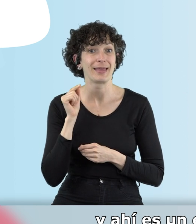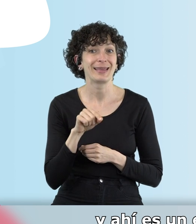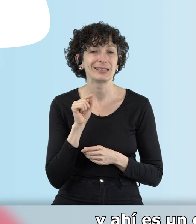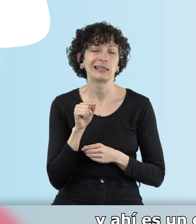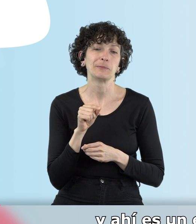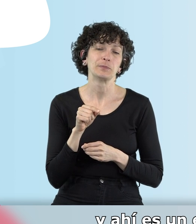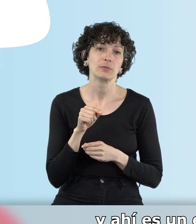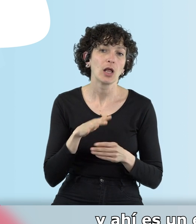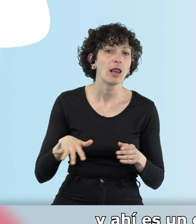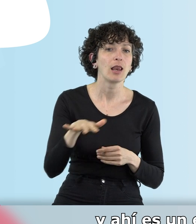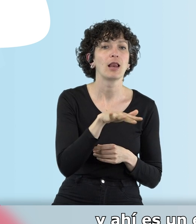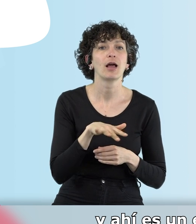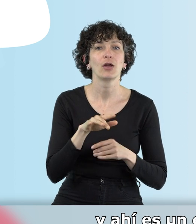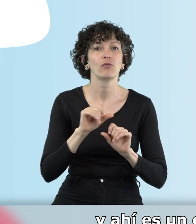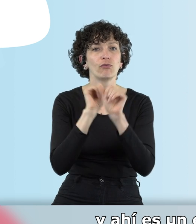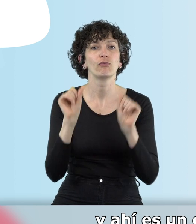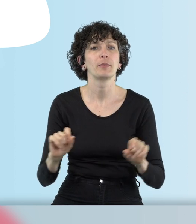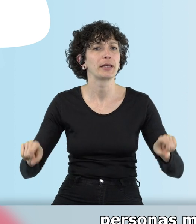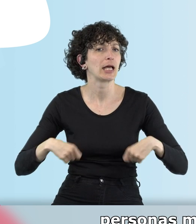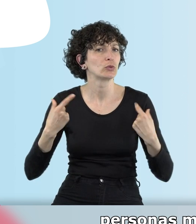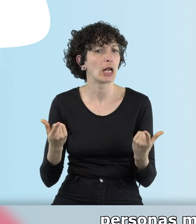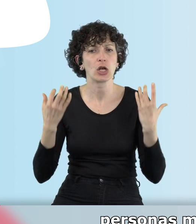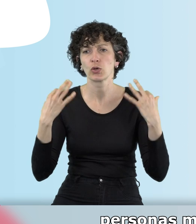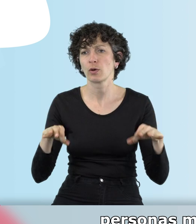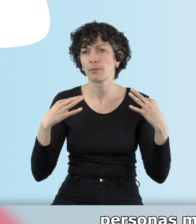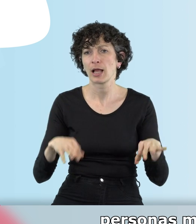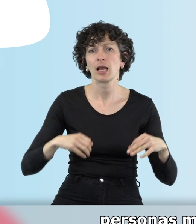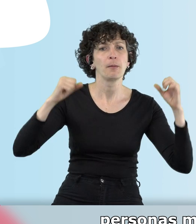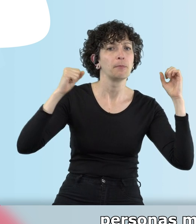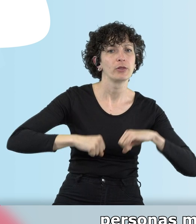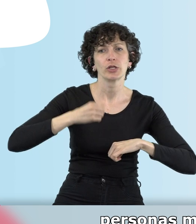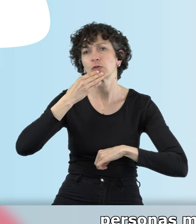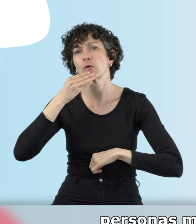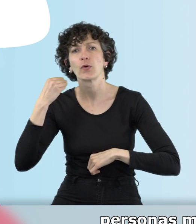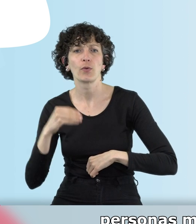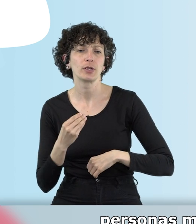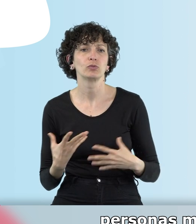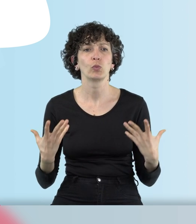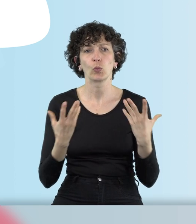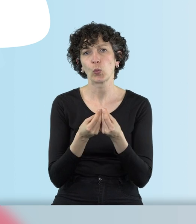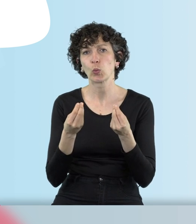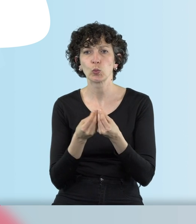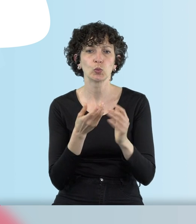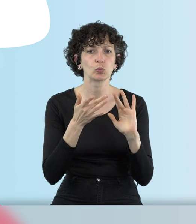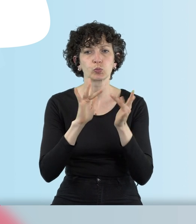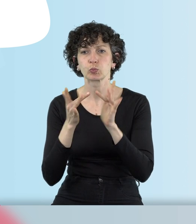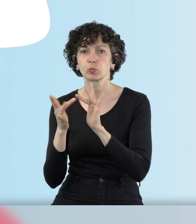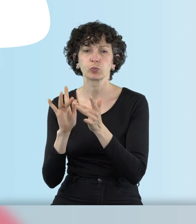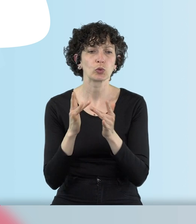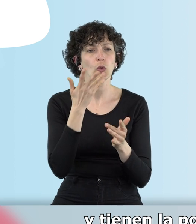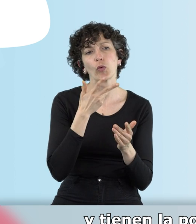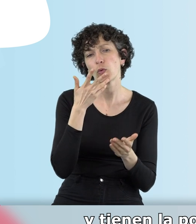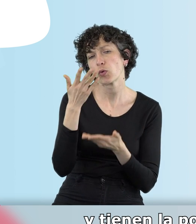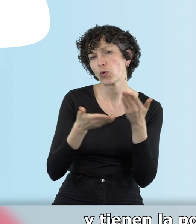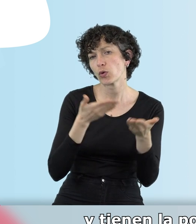un entorno donde de forma natural y cotidiana personas mayores y jóvenes universitarios conviven, se conocen unos a